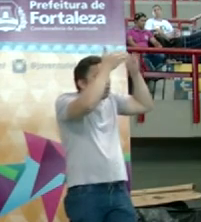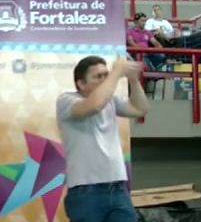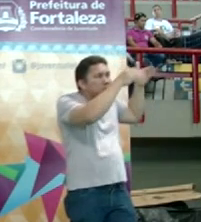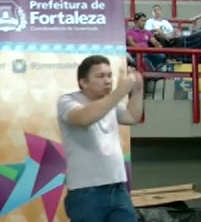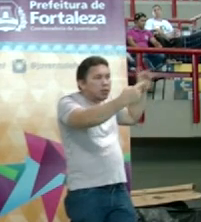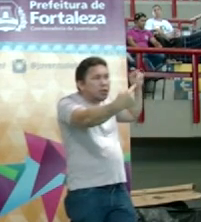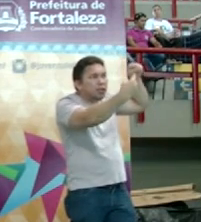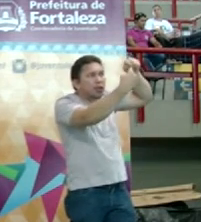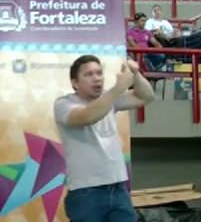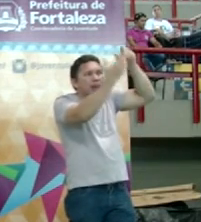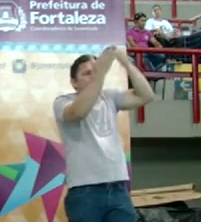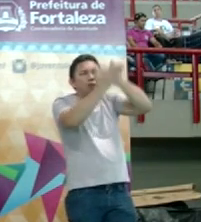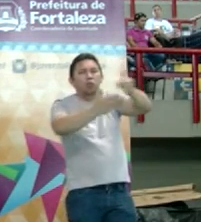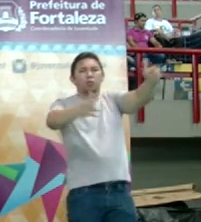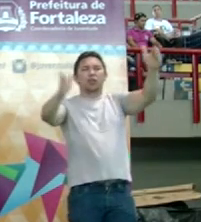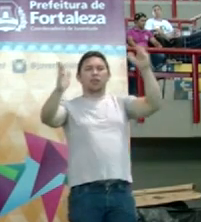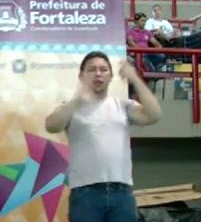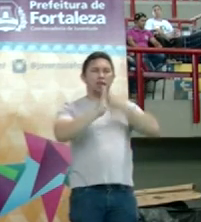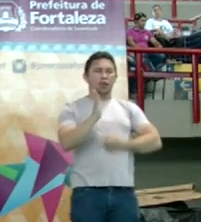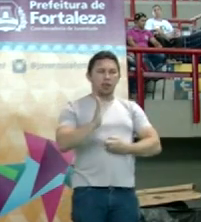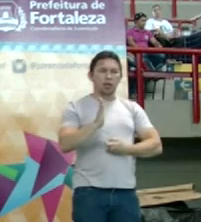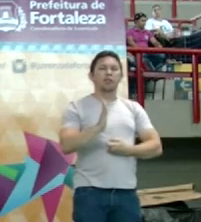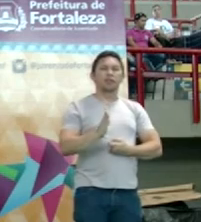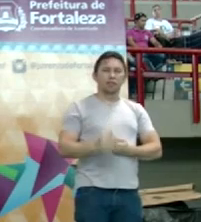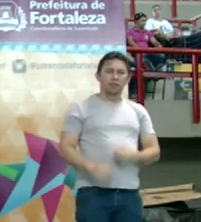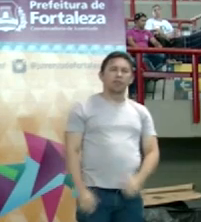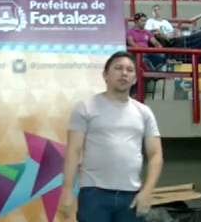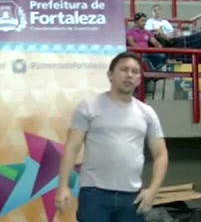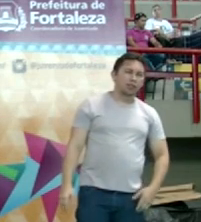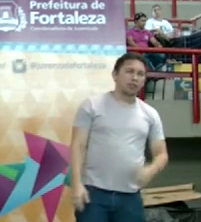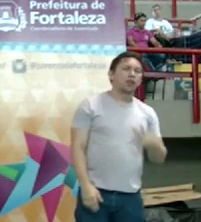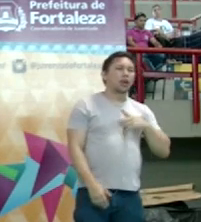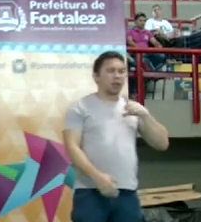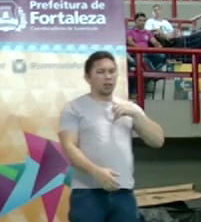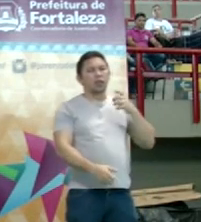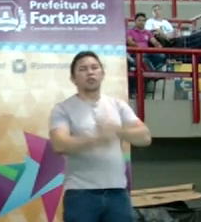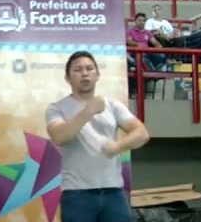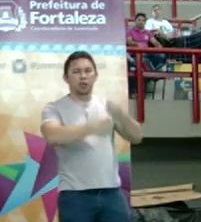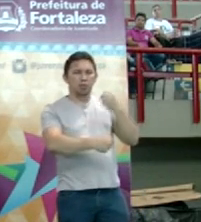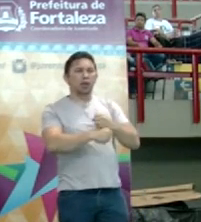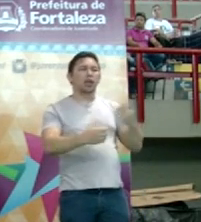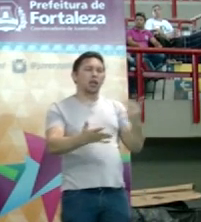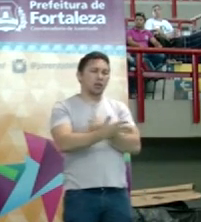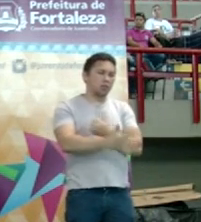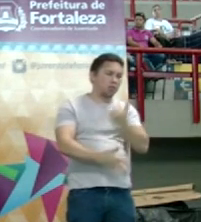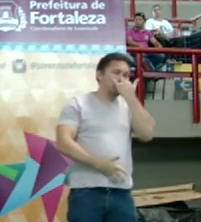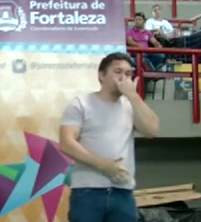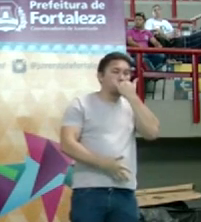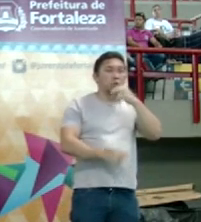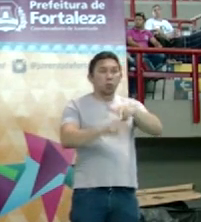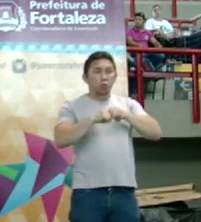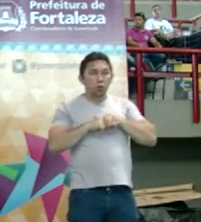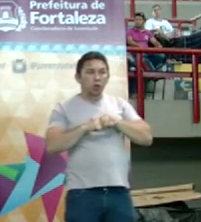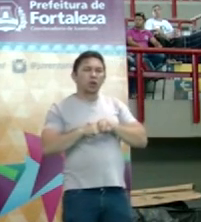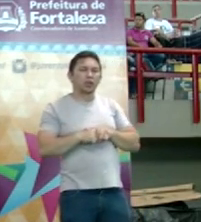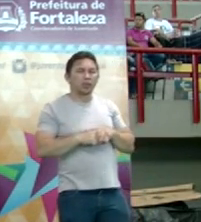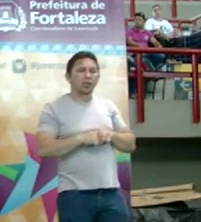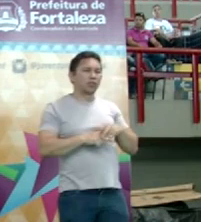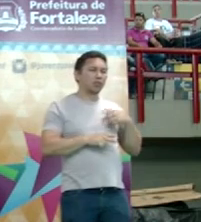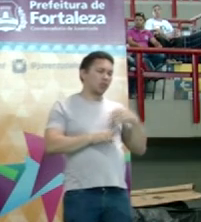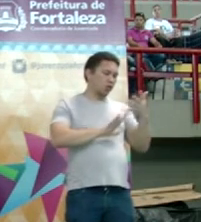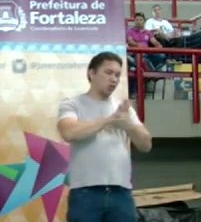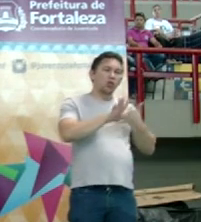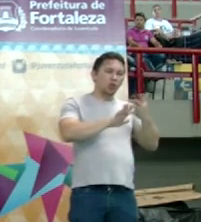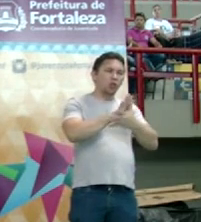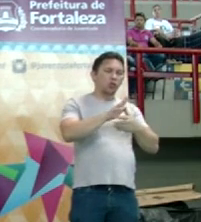sua mente e iniciar o texto. Aconteceu muito isso no ano passado. Olha como é importante os textos,